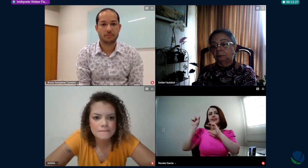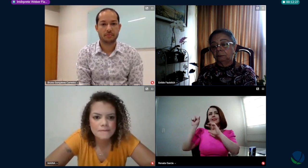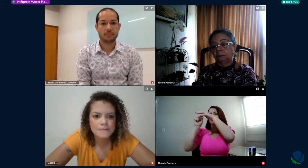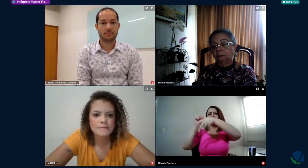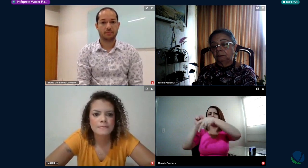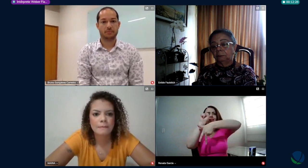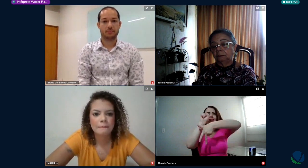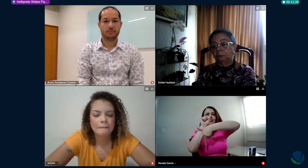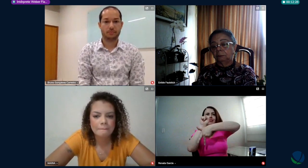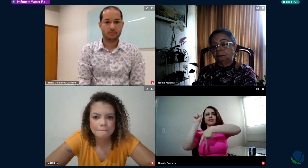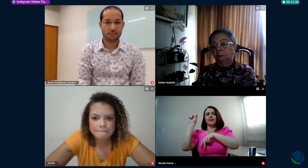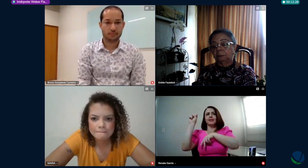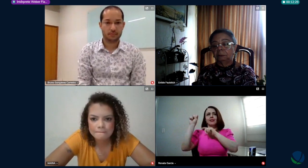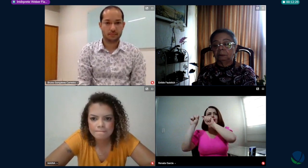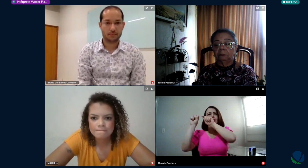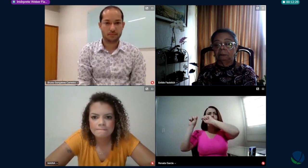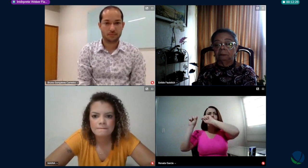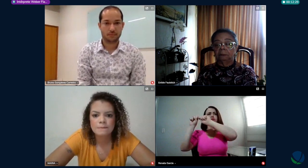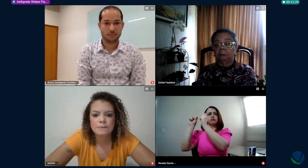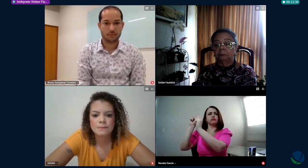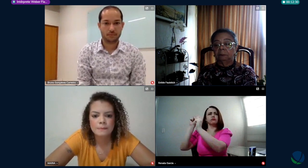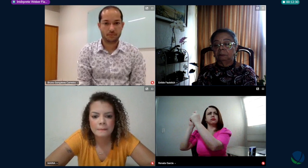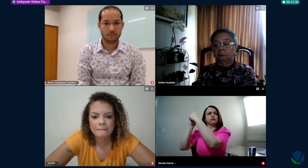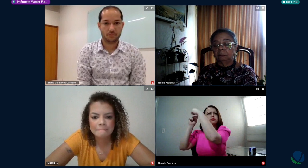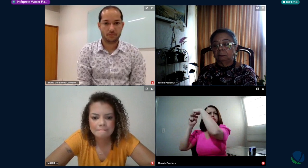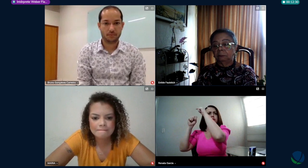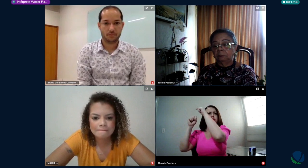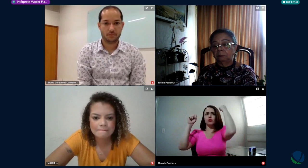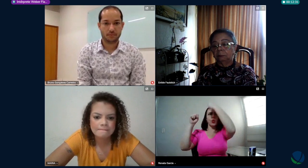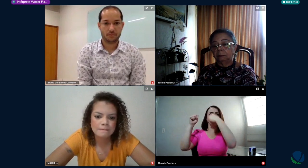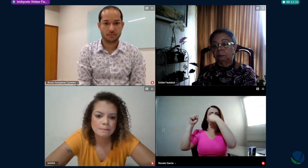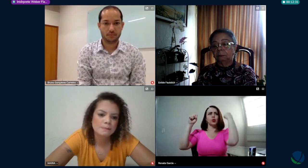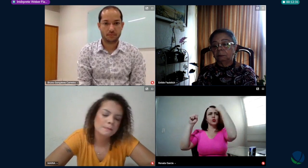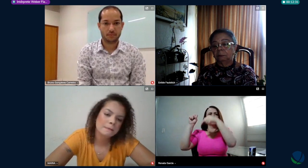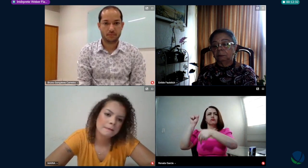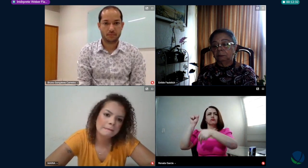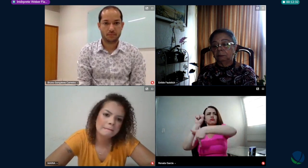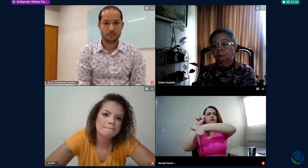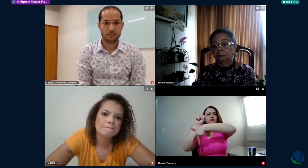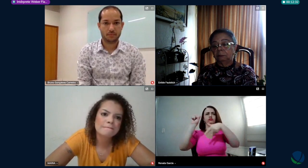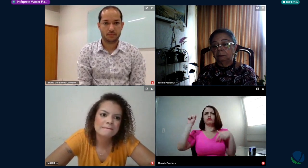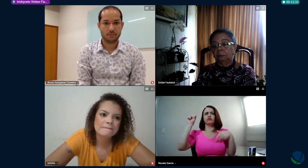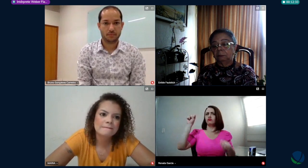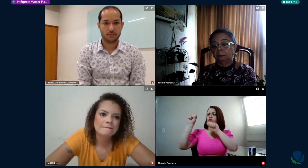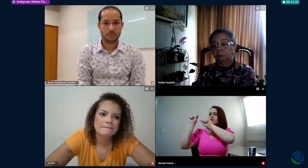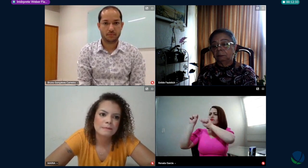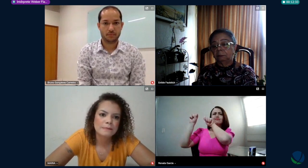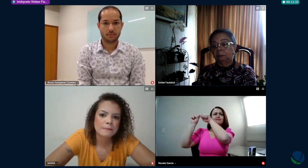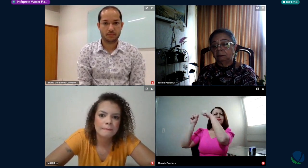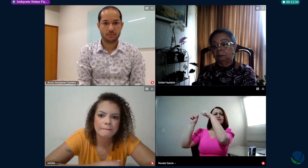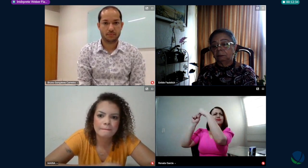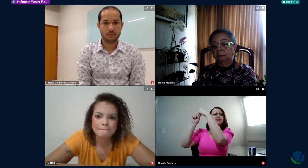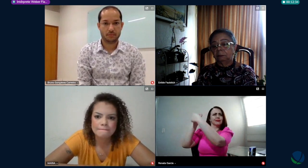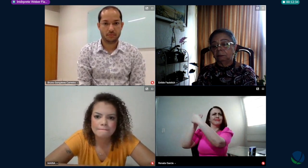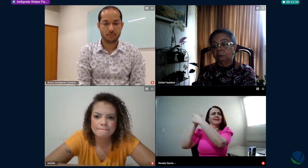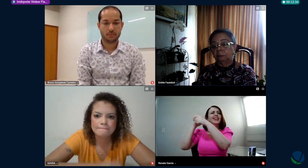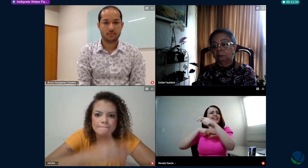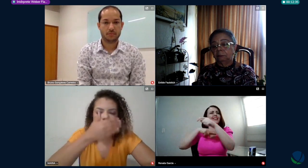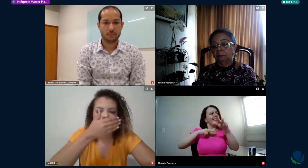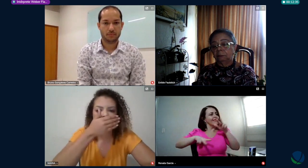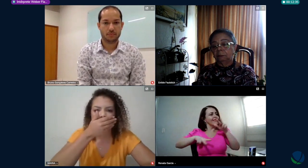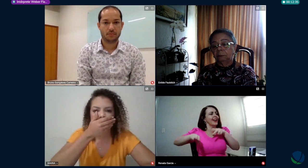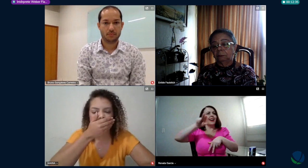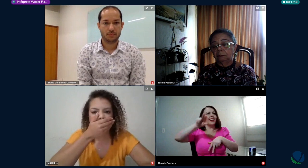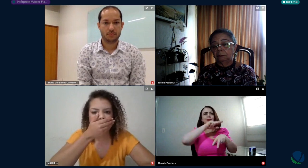apontar, né, para costelas do corpo. Essa parte, essa configuração de mãos representando o crânio, a cabeça